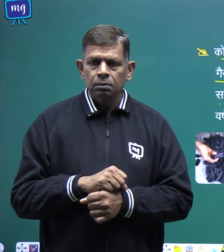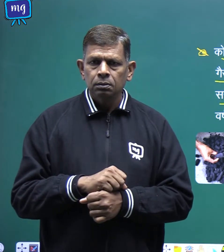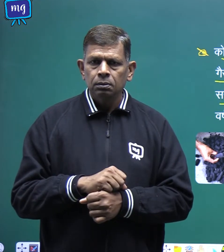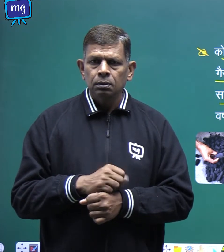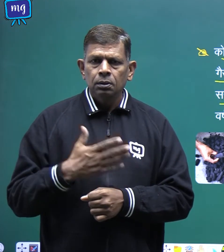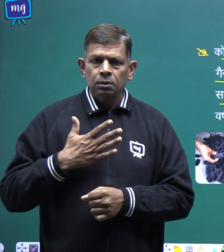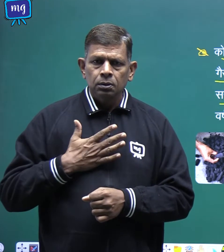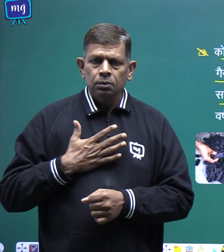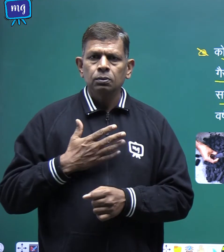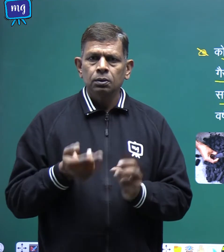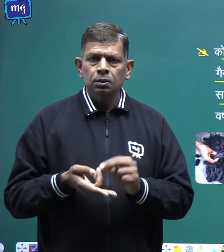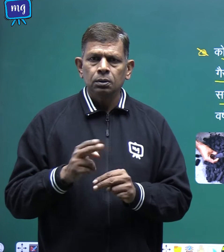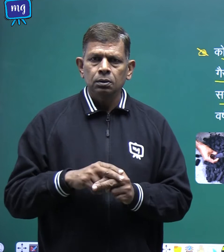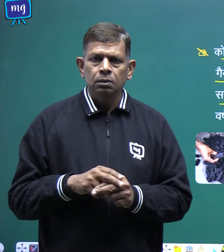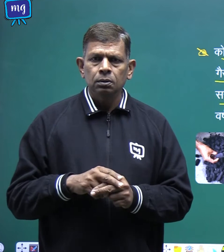सजीवों के